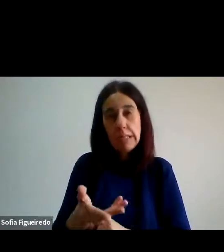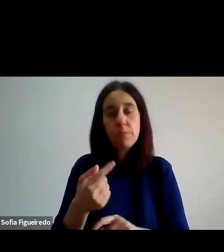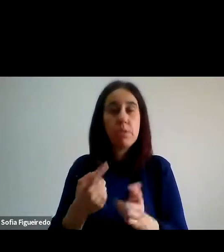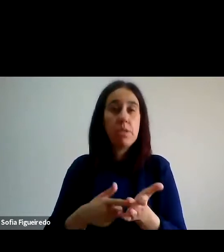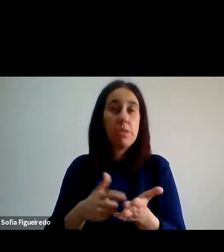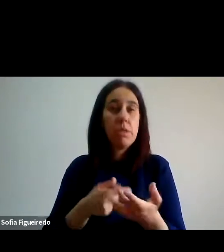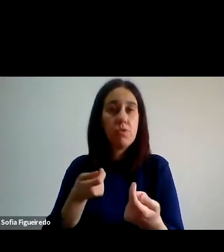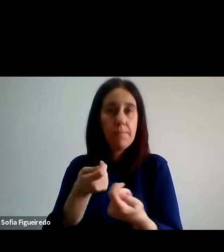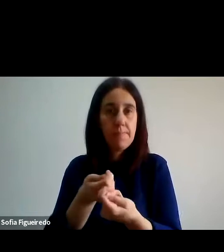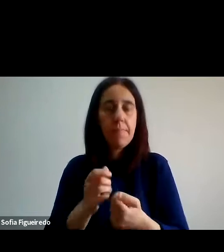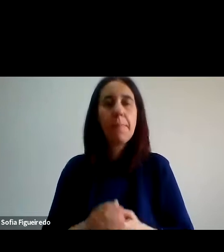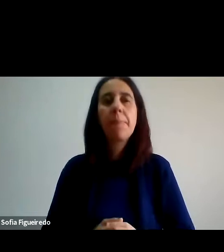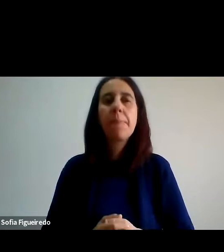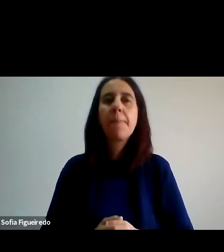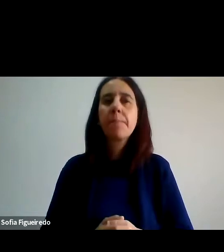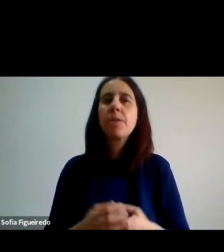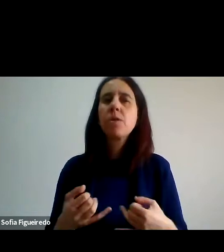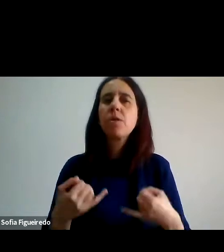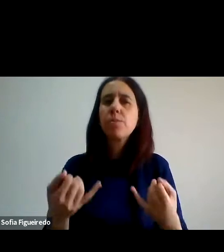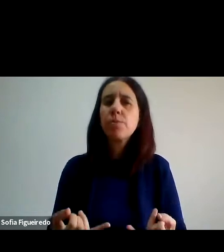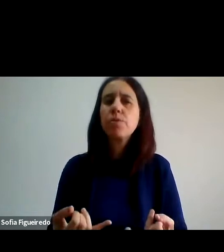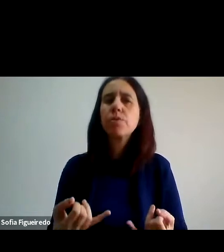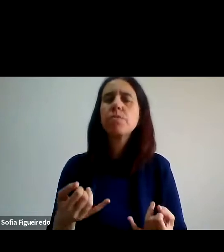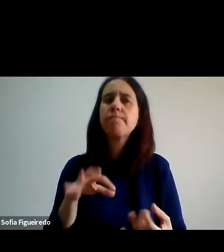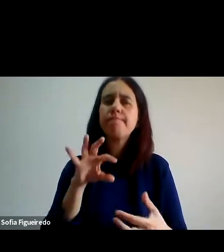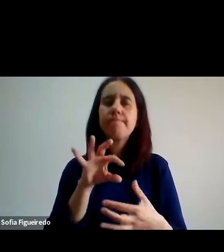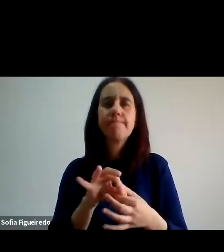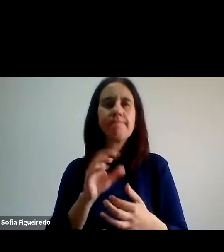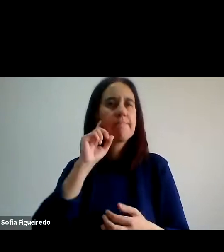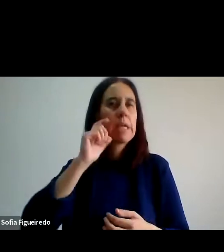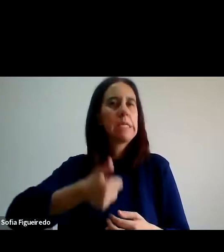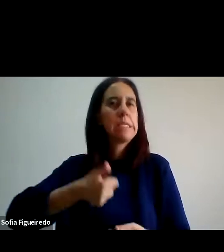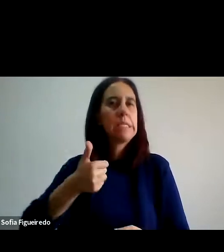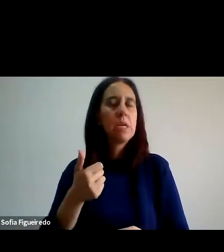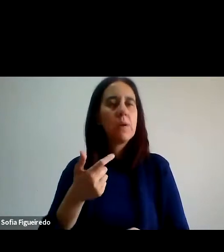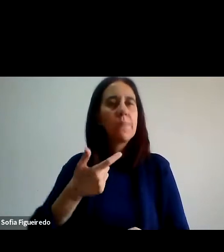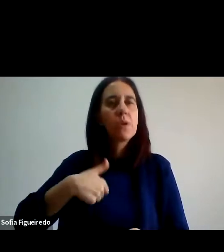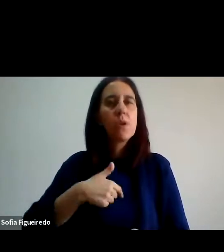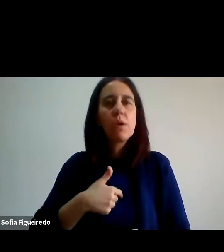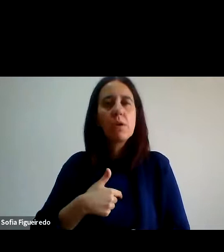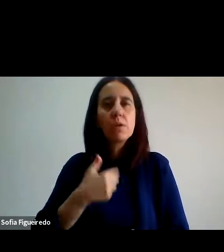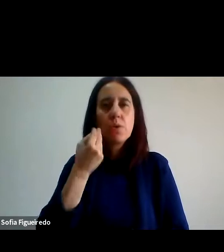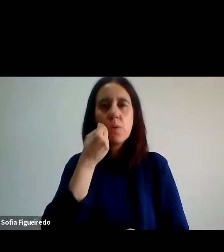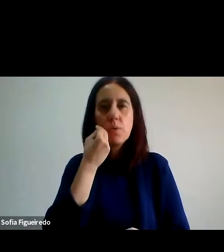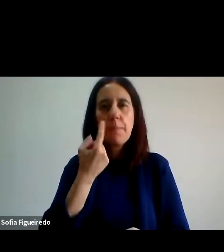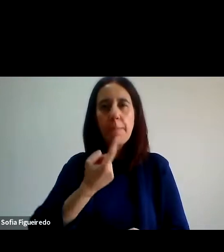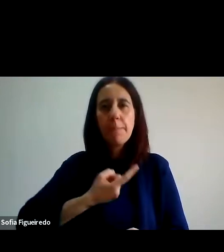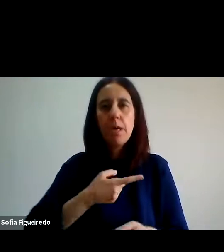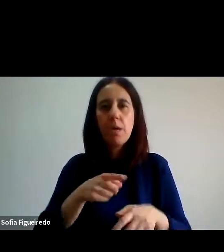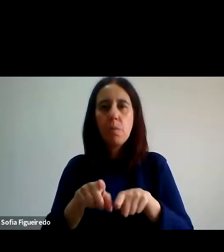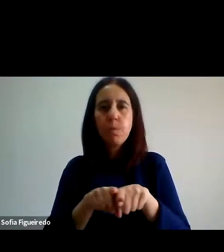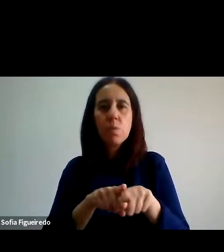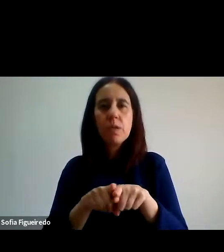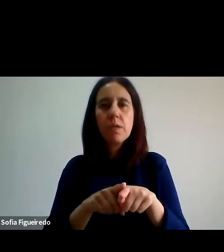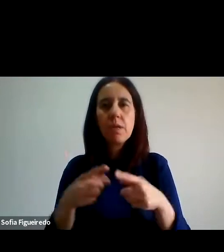necessidades. Depois, esta dimensão absolutamente essencial, que nós temos que ter uma política integrada em